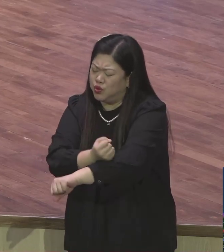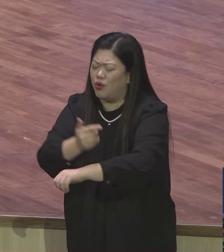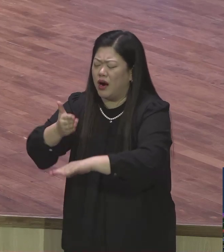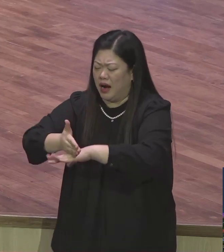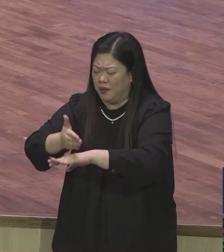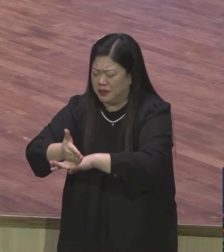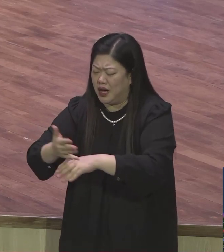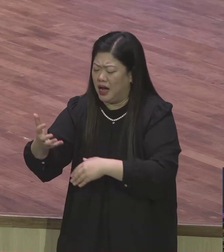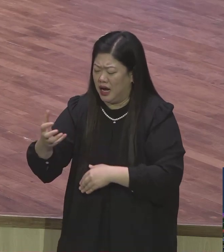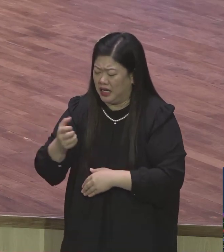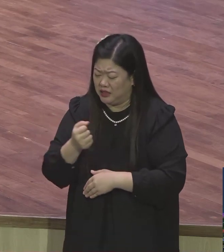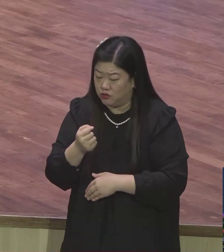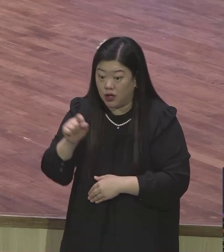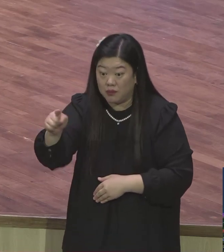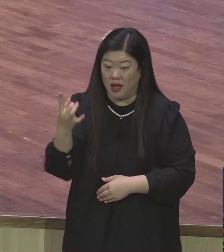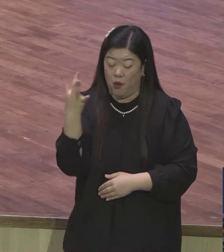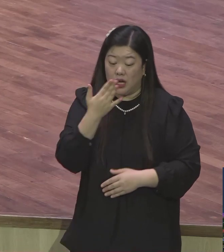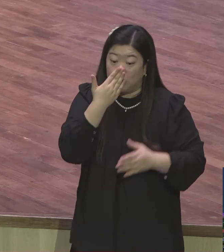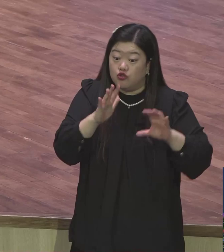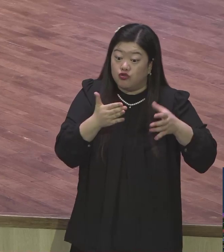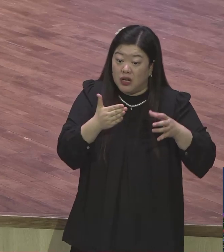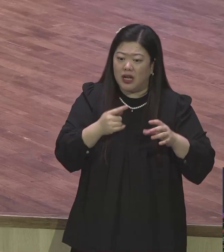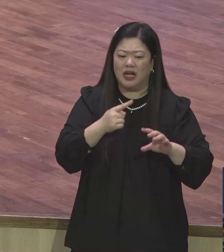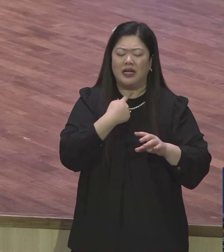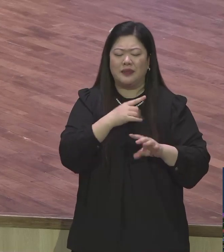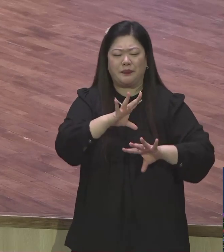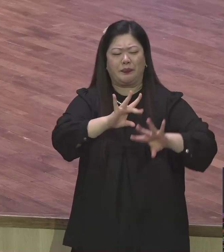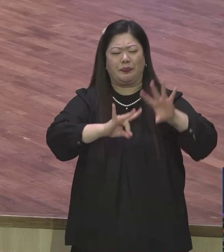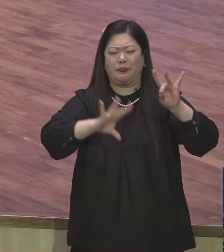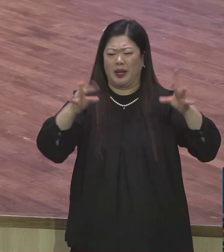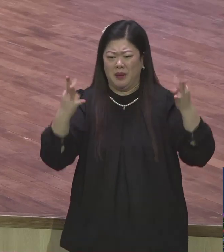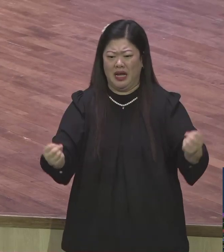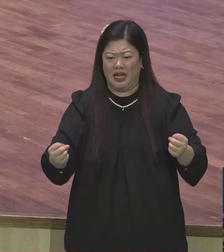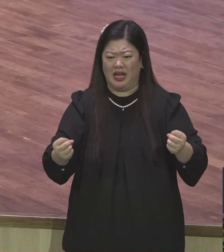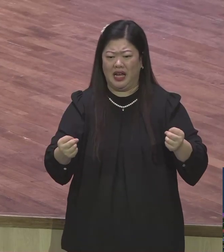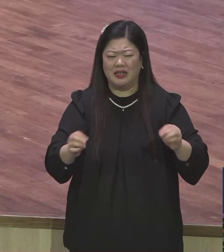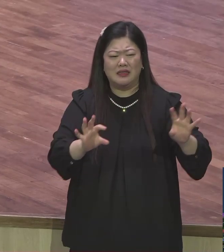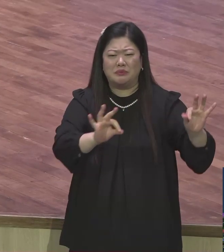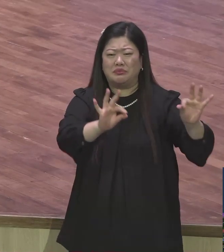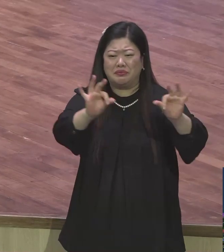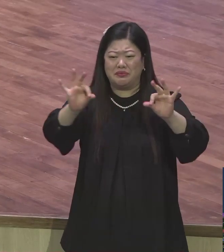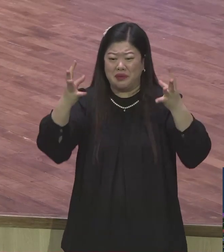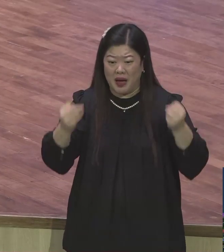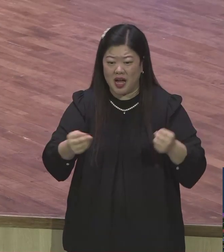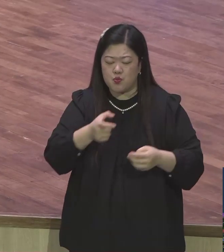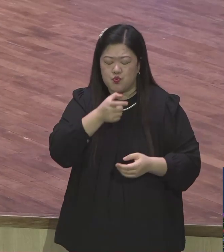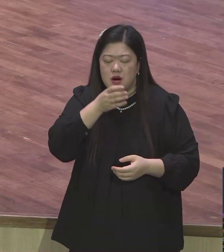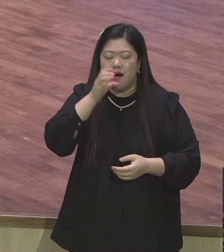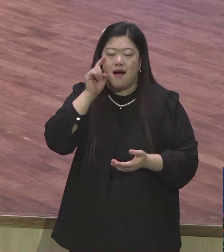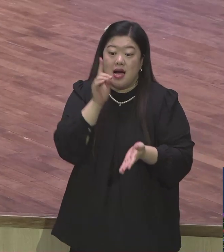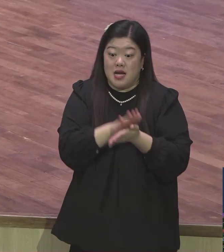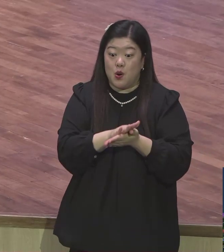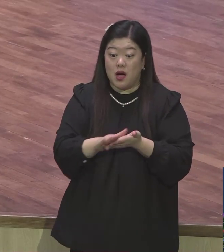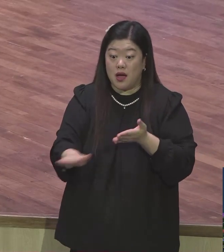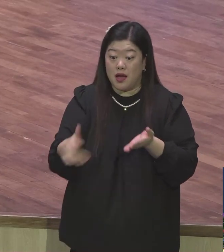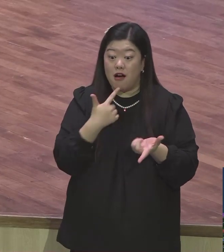전도할 때 목이 마릅니다. 그 사막지대라. 그 목마른 그 전도자에게 냉수 한 그릇 대접한